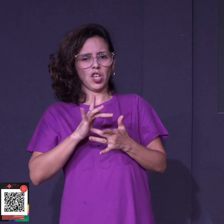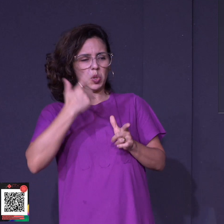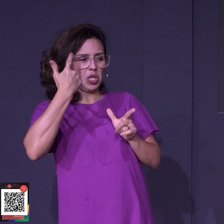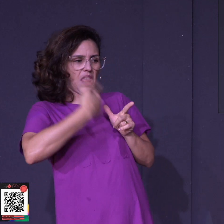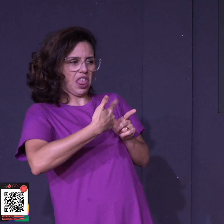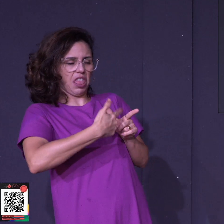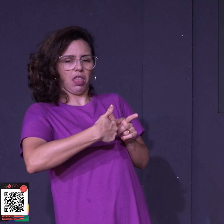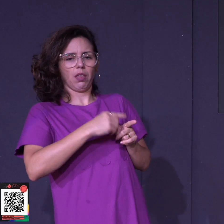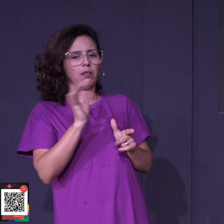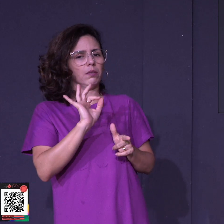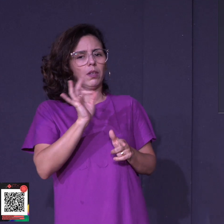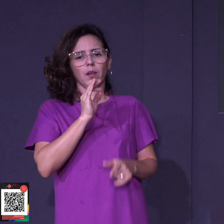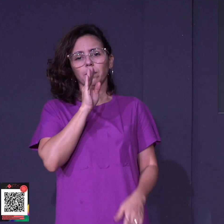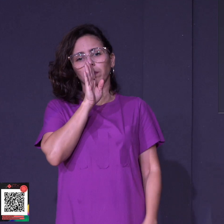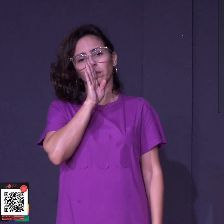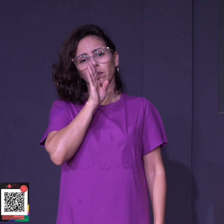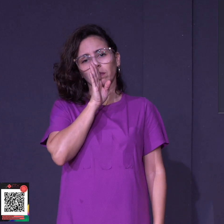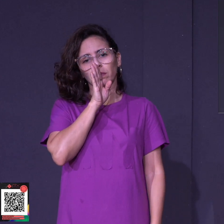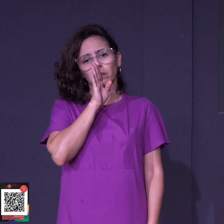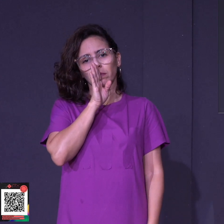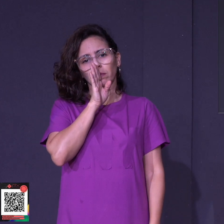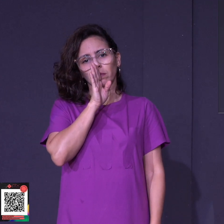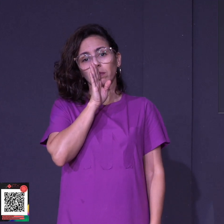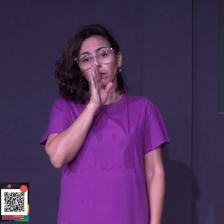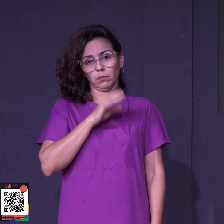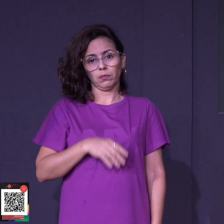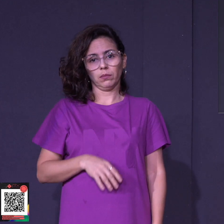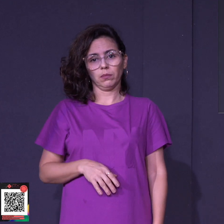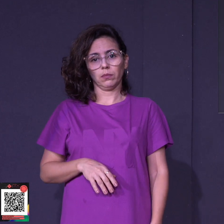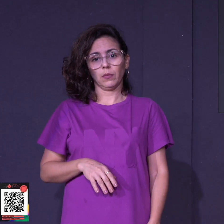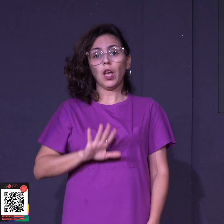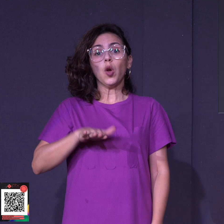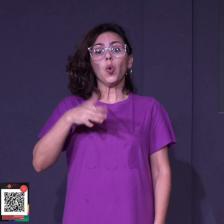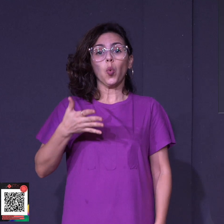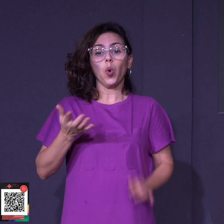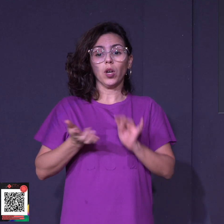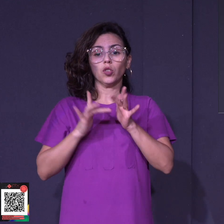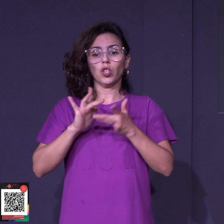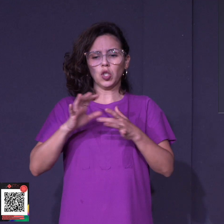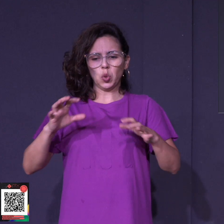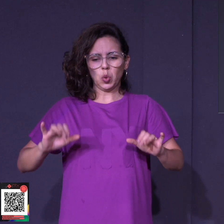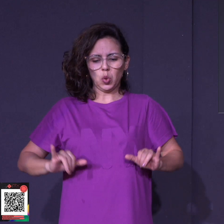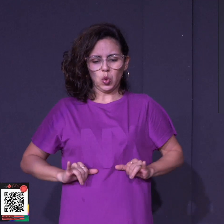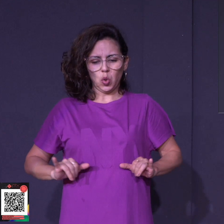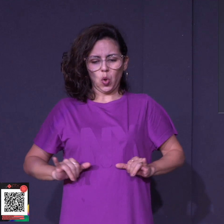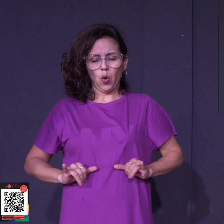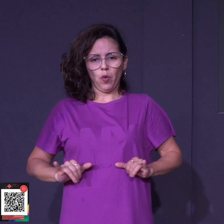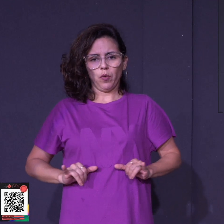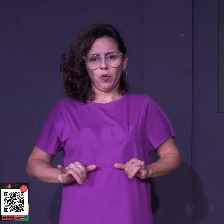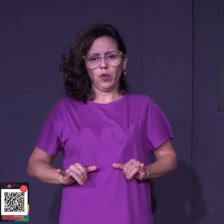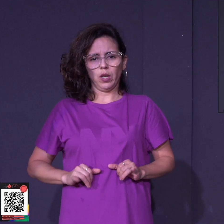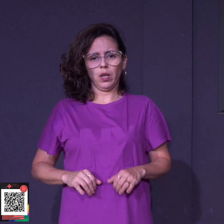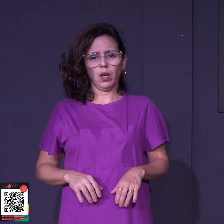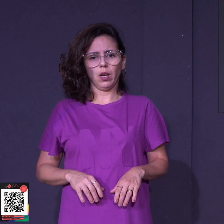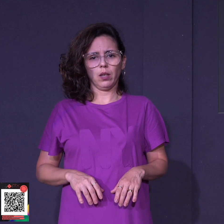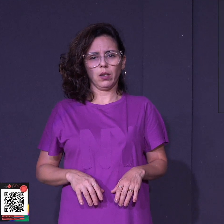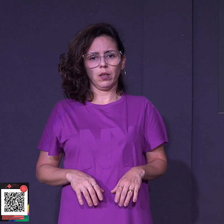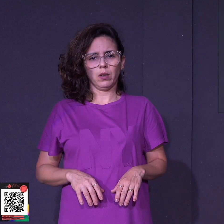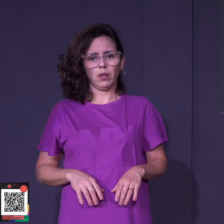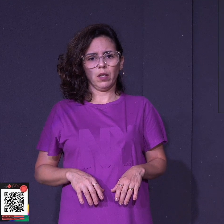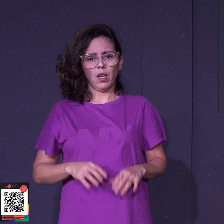Quando insultado, não revidava. Quando sofria, não fazia. Mas faz o quê? Como é que termina o